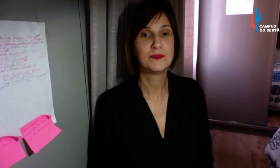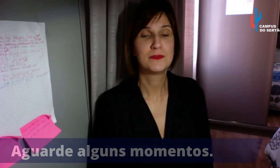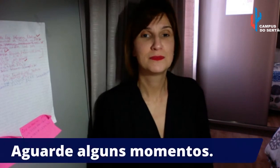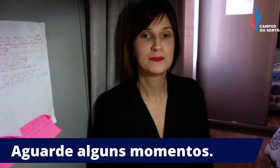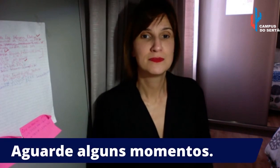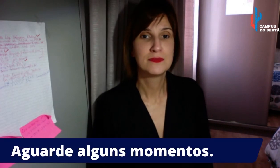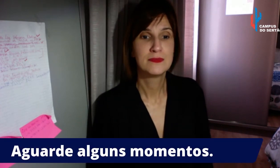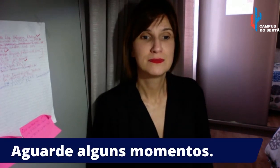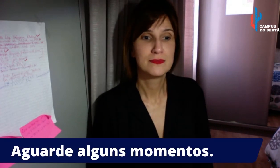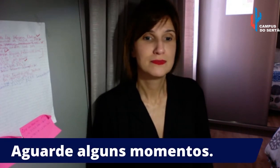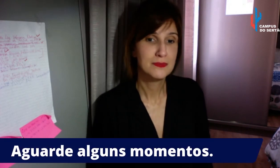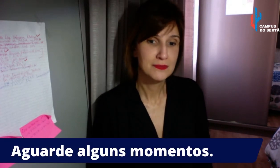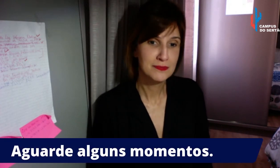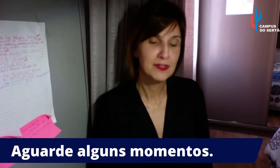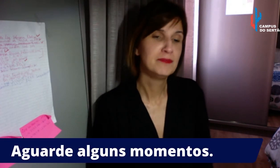Mais alguma questão?